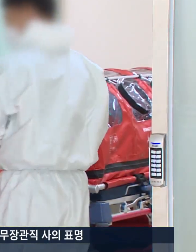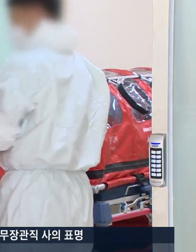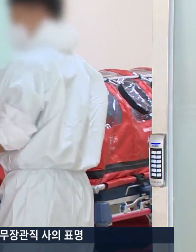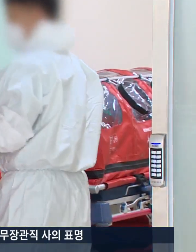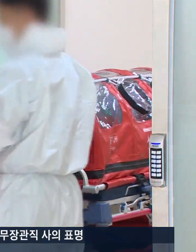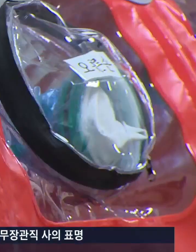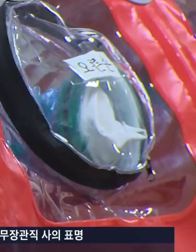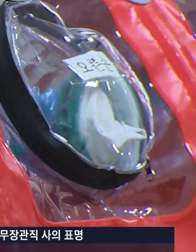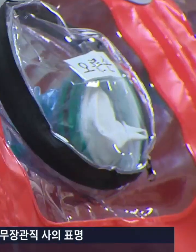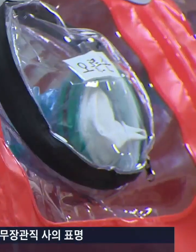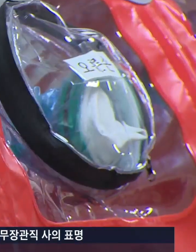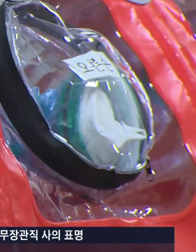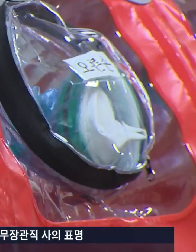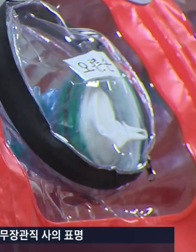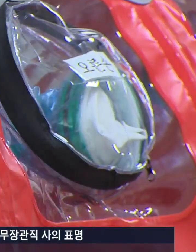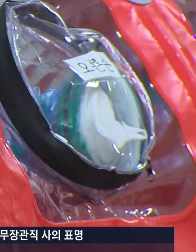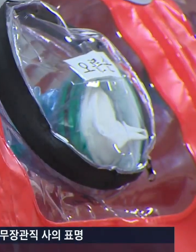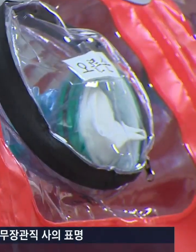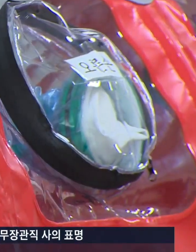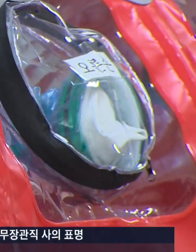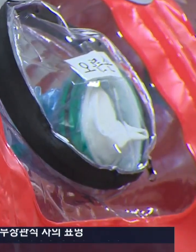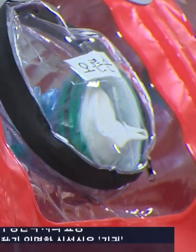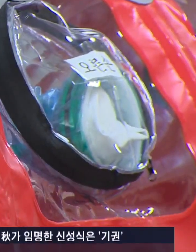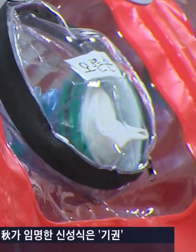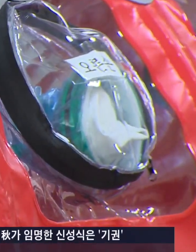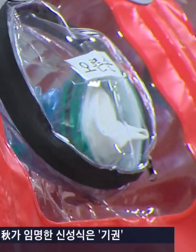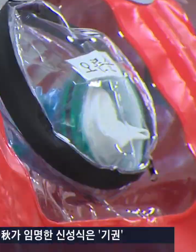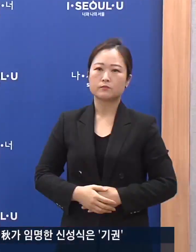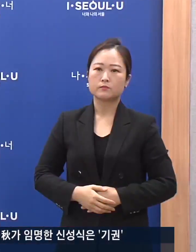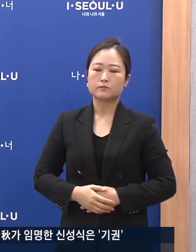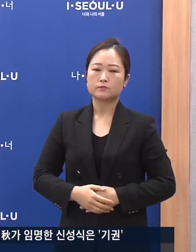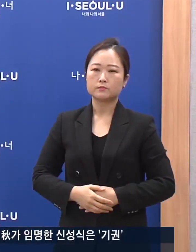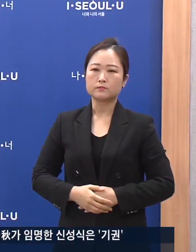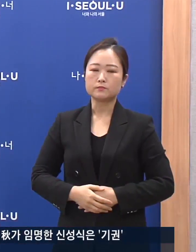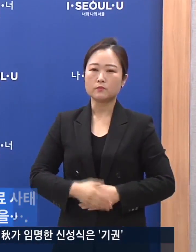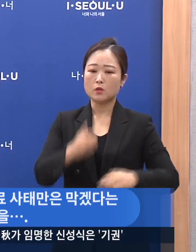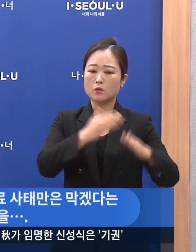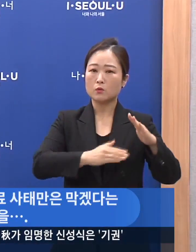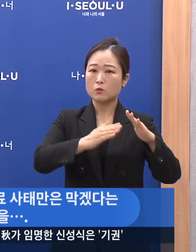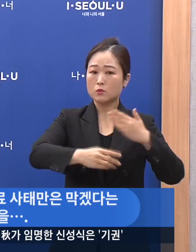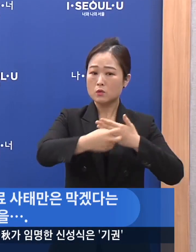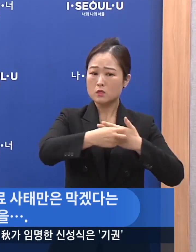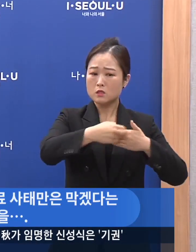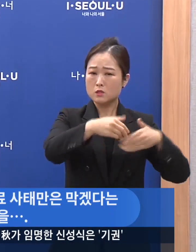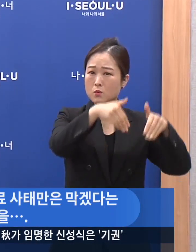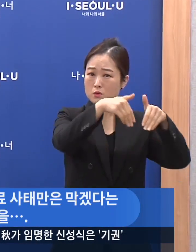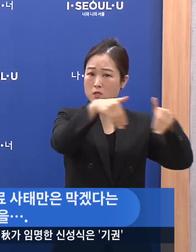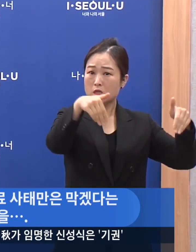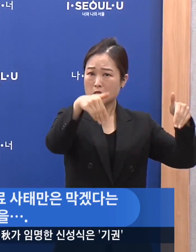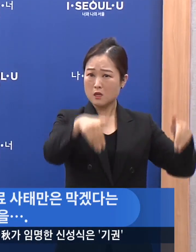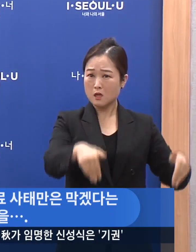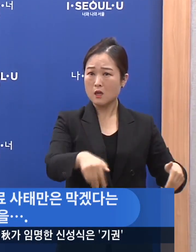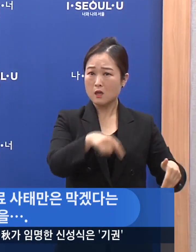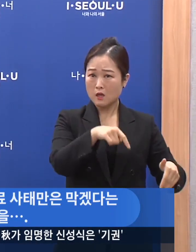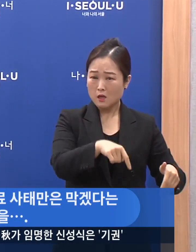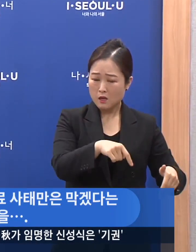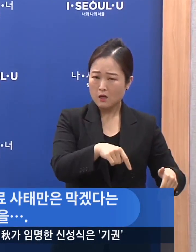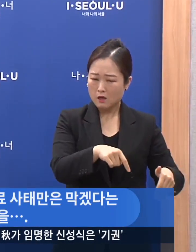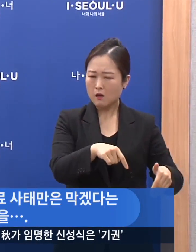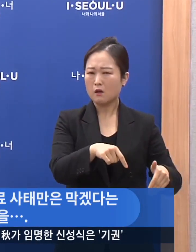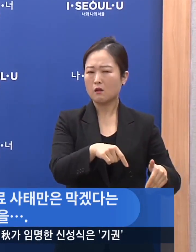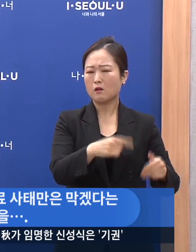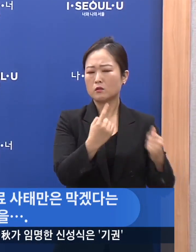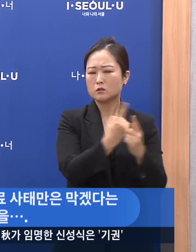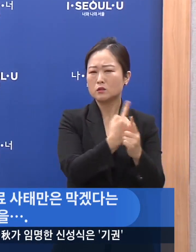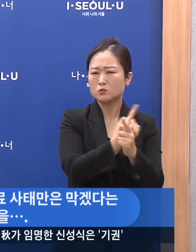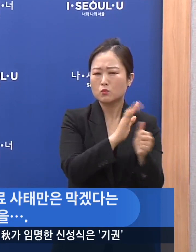생활치료센터 병상이 240여 개만 남았습니다. 공공의료 체계가 포용하지 못하는 자택격리치료